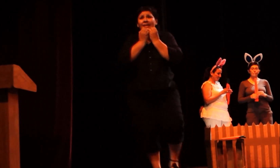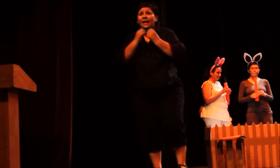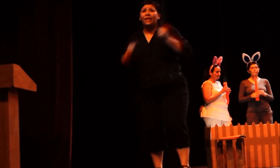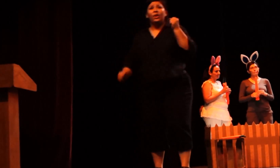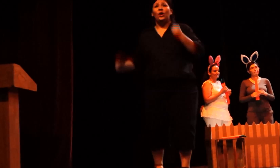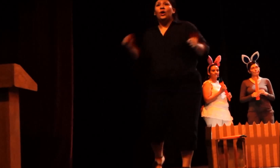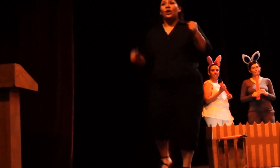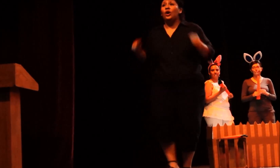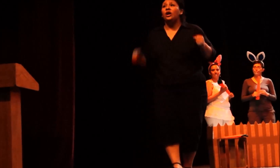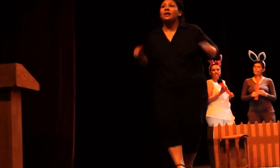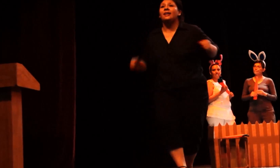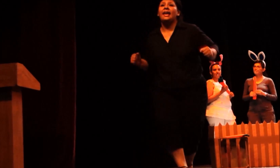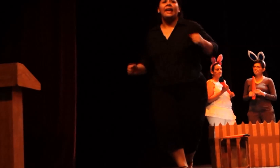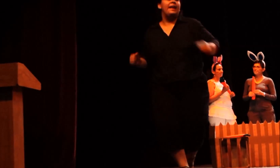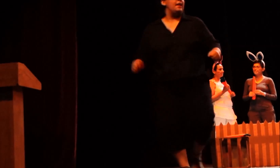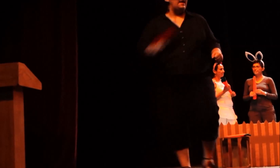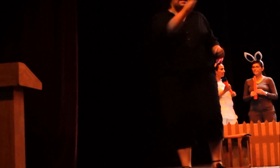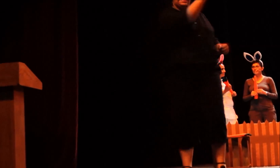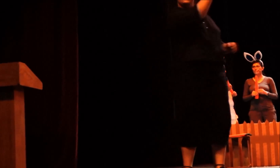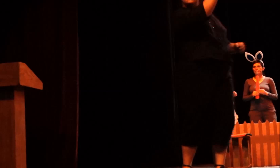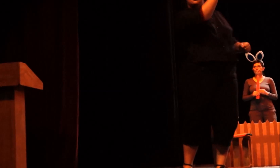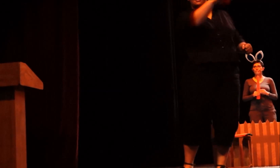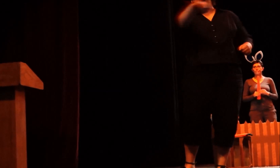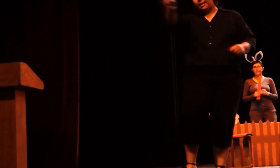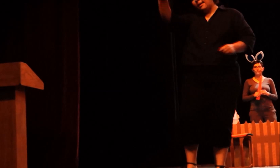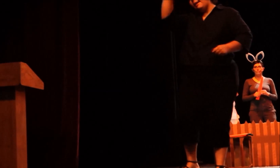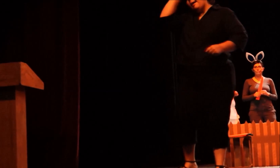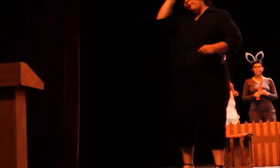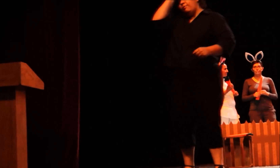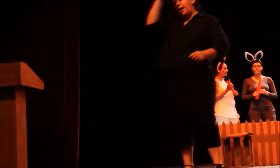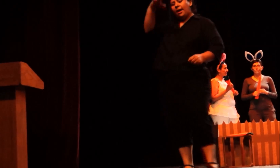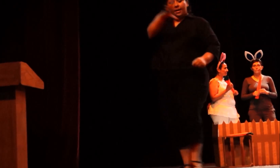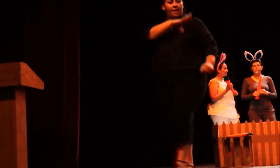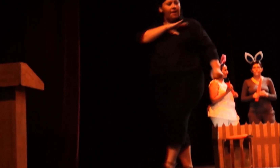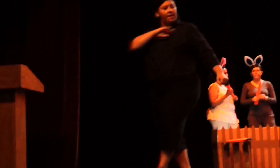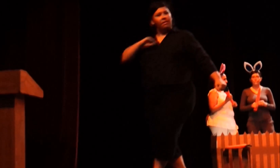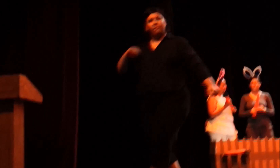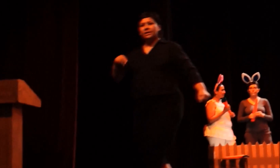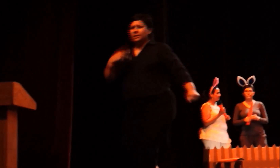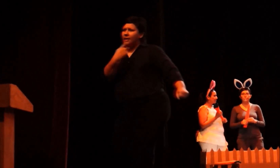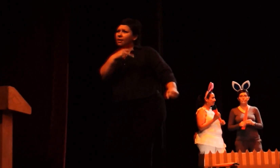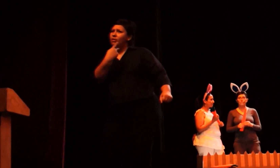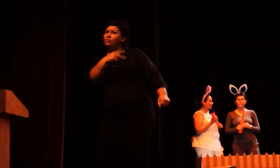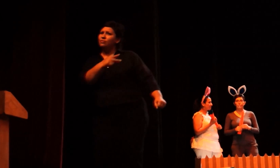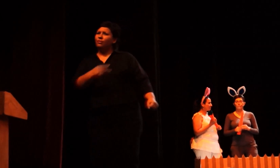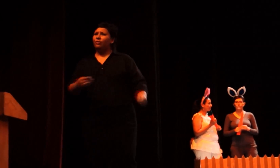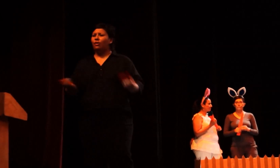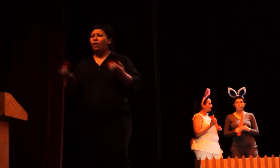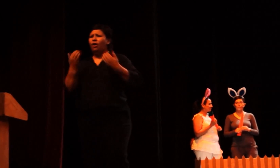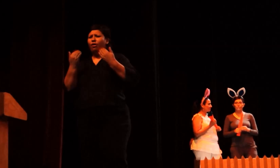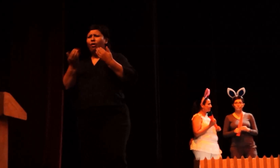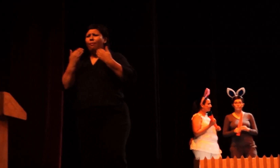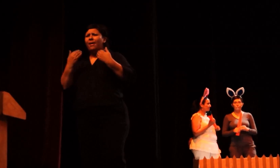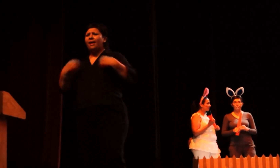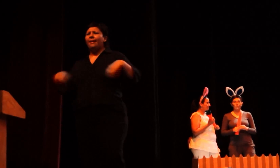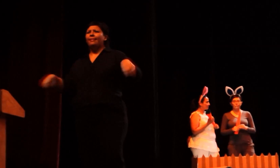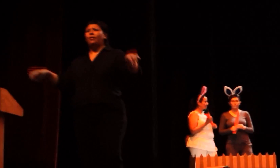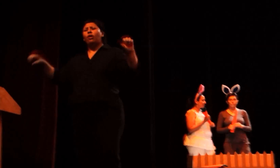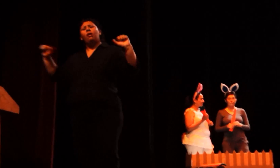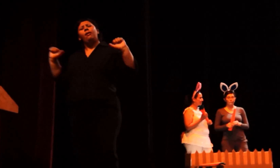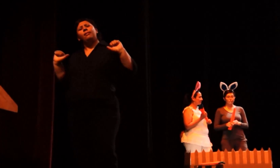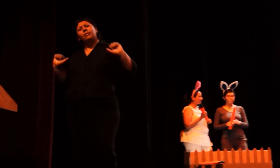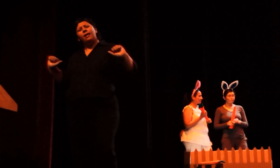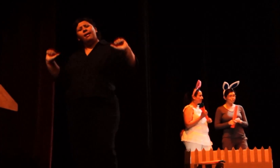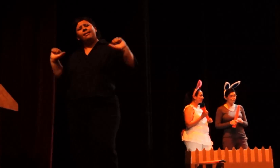Así que el ratón ha seguido corriendo en busca de los demás animales y llega al corral donde está